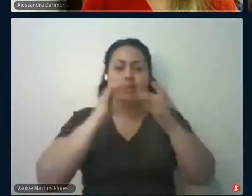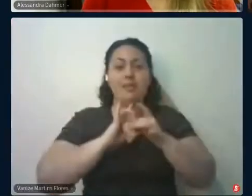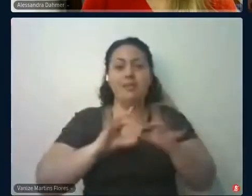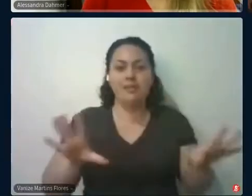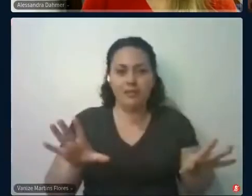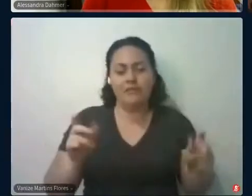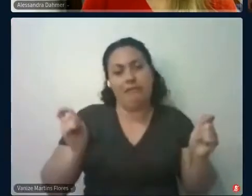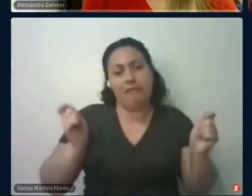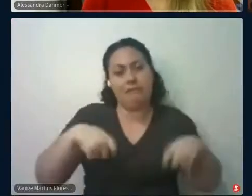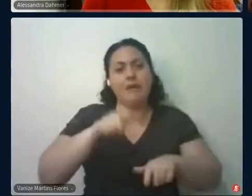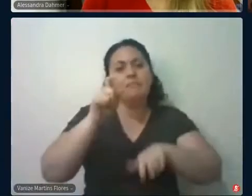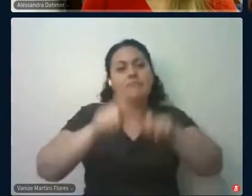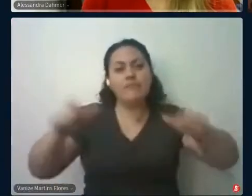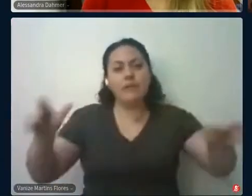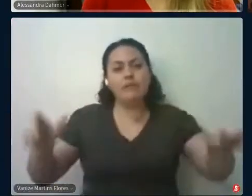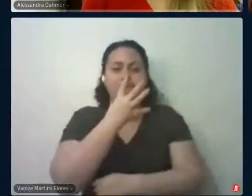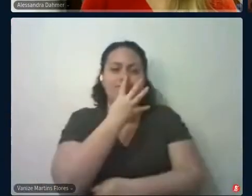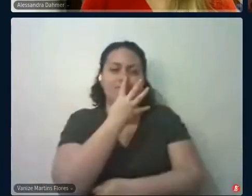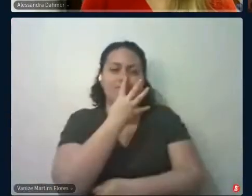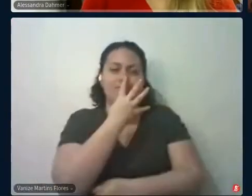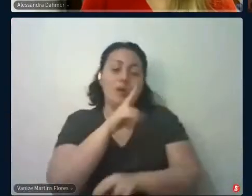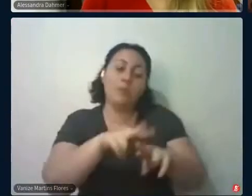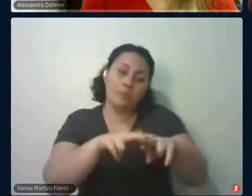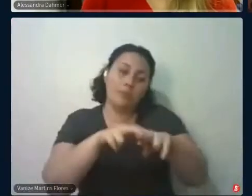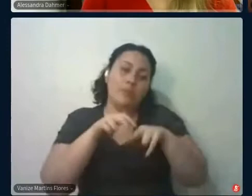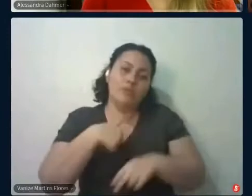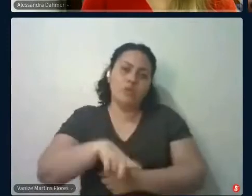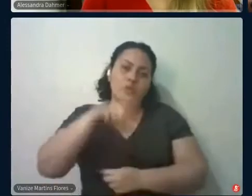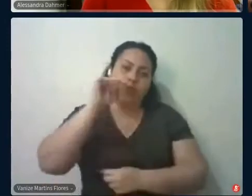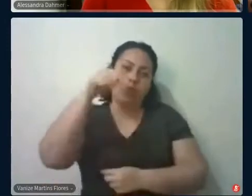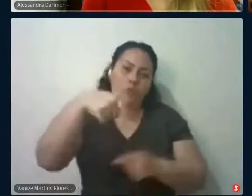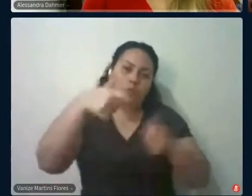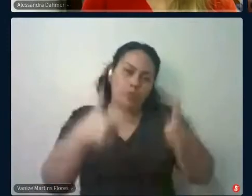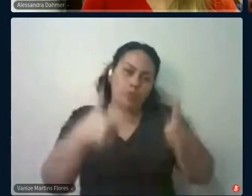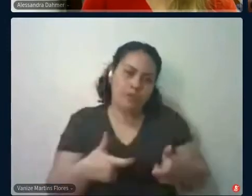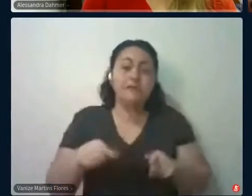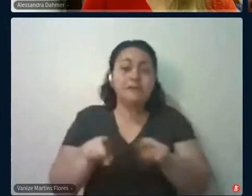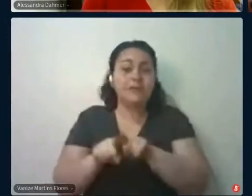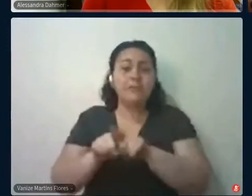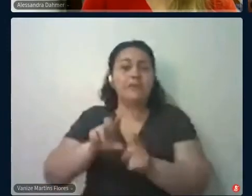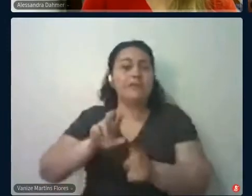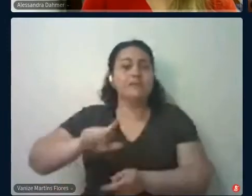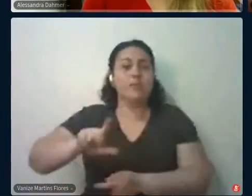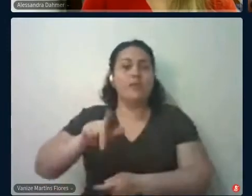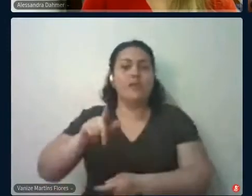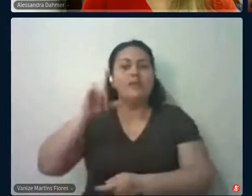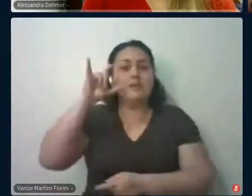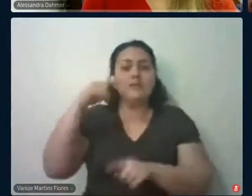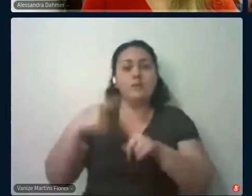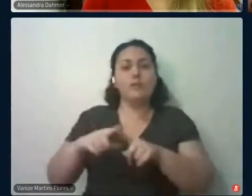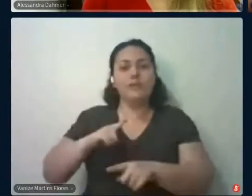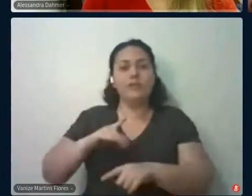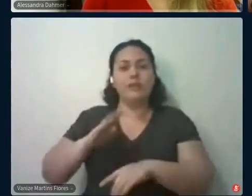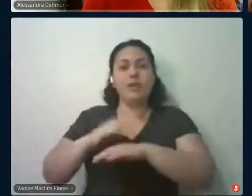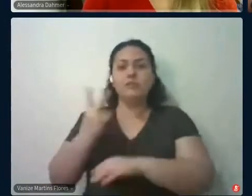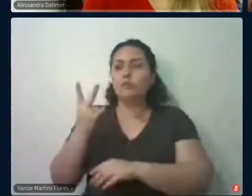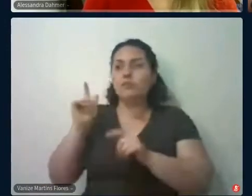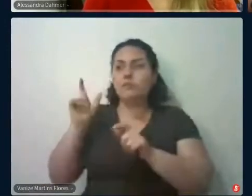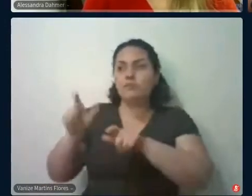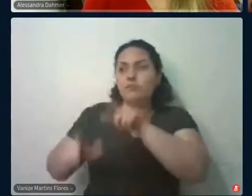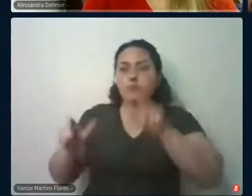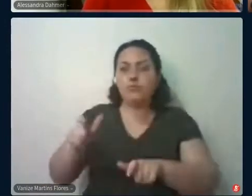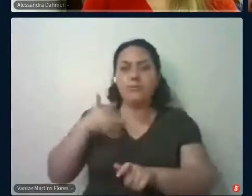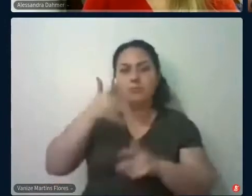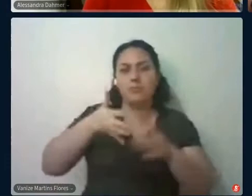pudesse assistir. Então, essa foi uma opção, e não usar o Insta, porque também a gente ia ter mais de 2 pessoas falando. Então, por isso que a gente teve, desculpem